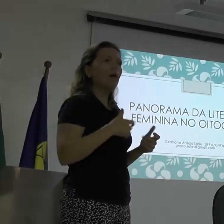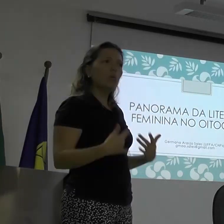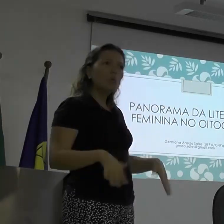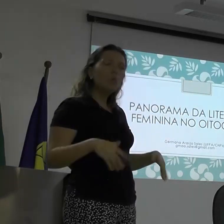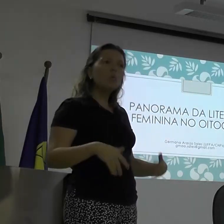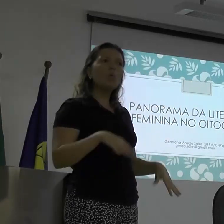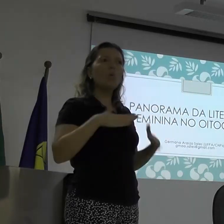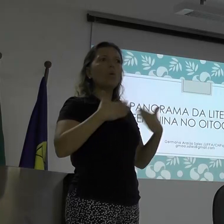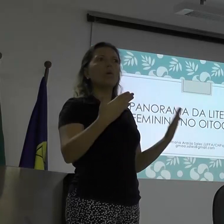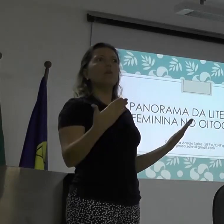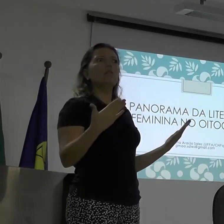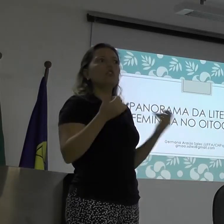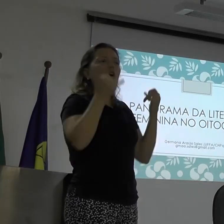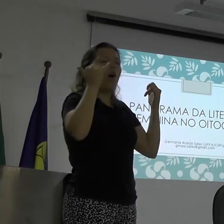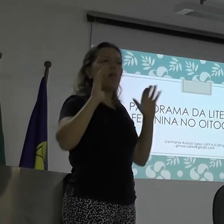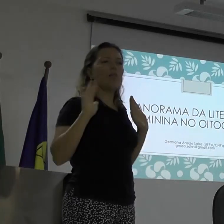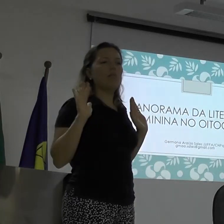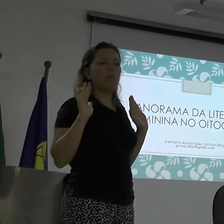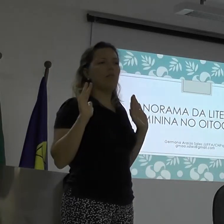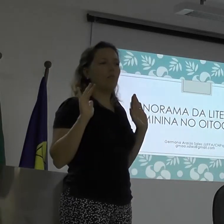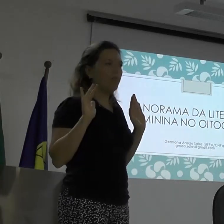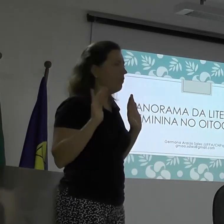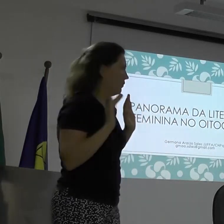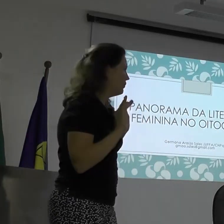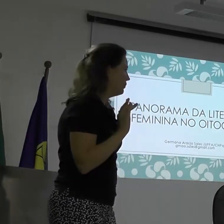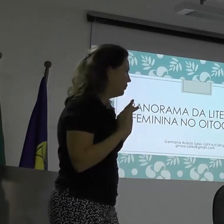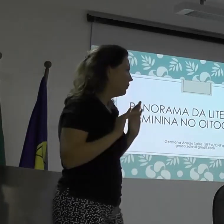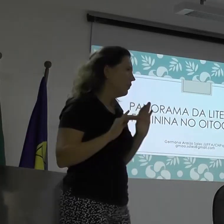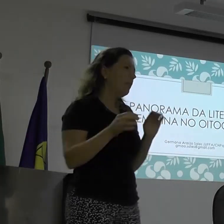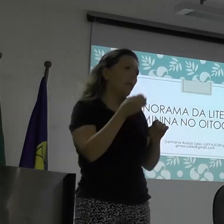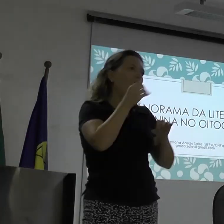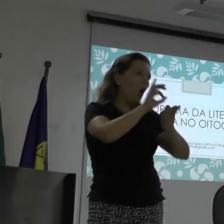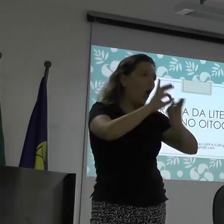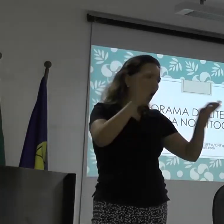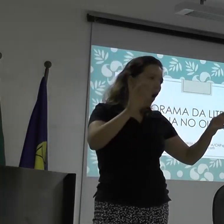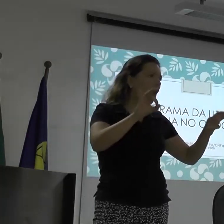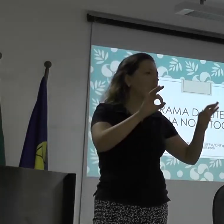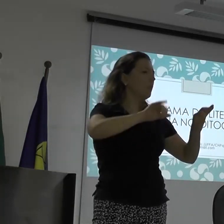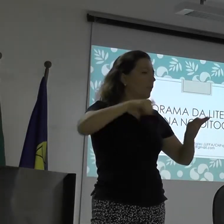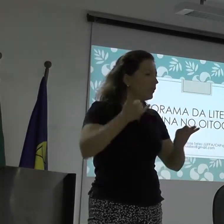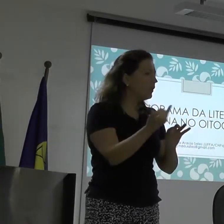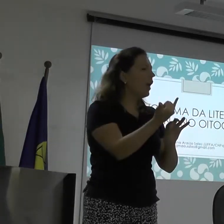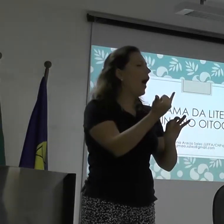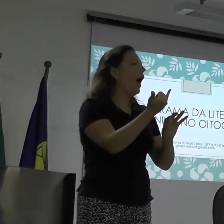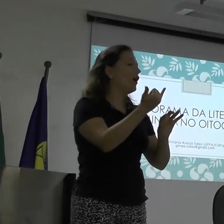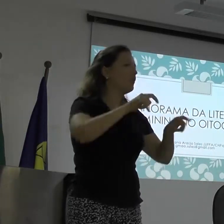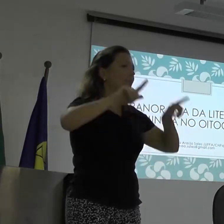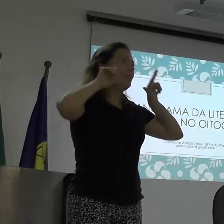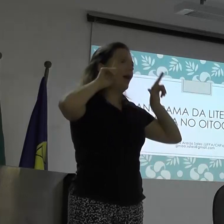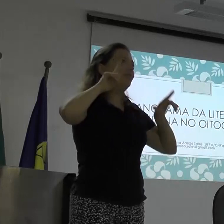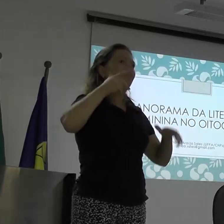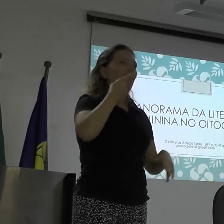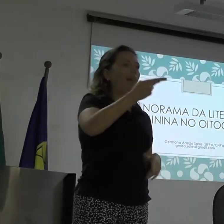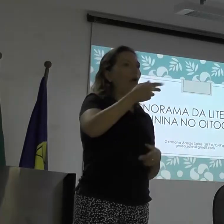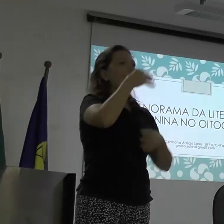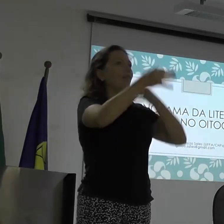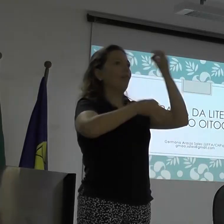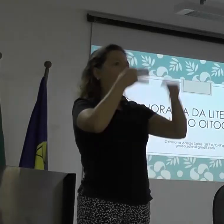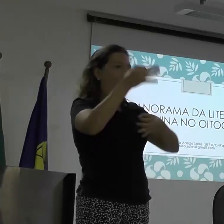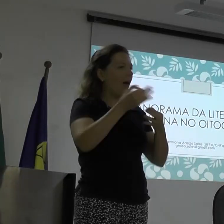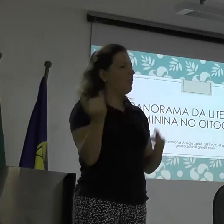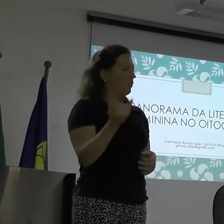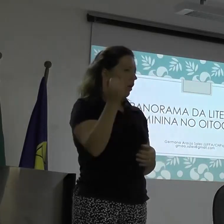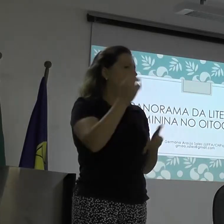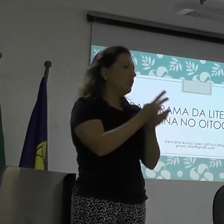É a reprodução, né? Mas é bom ter sempre um espaço lá, porque pelo menos um pouquinho de voz a gente traz